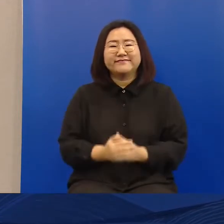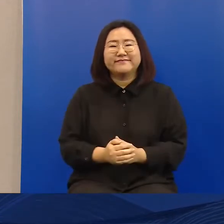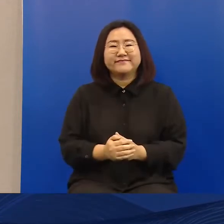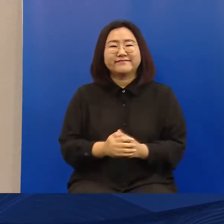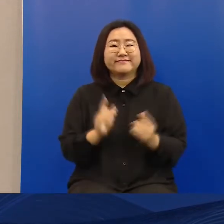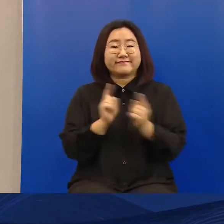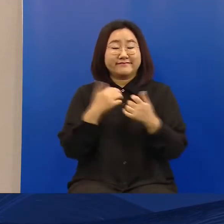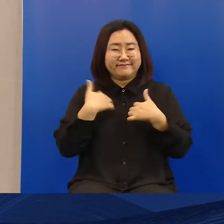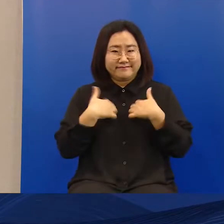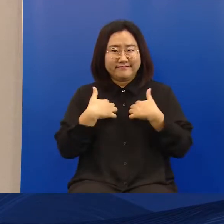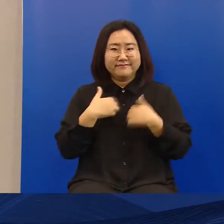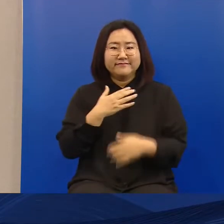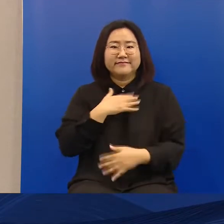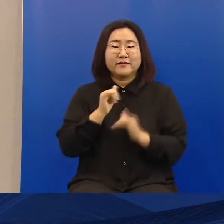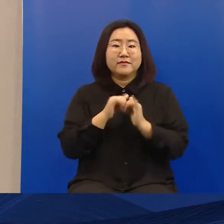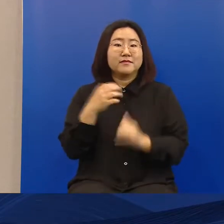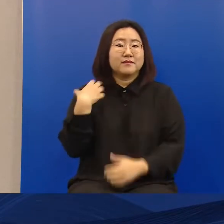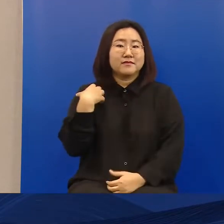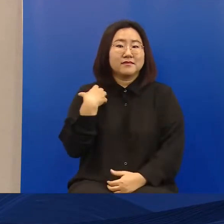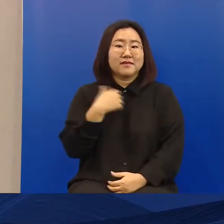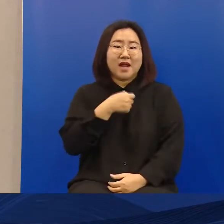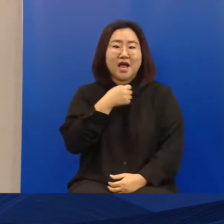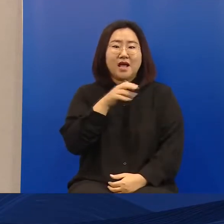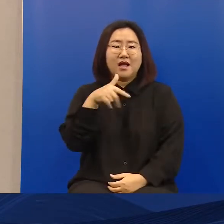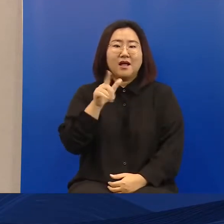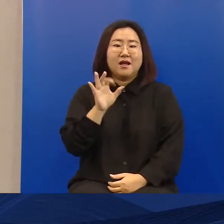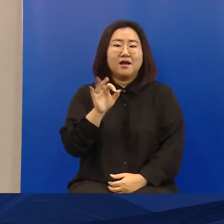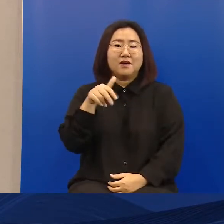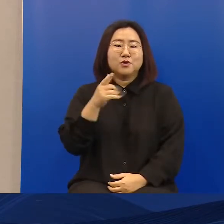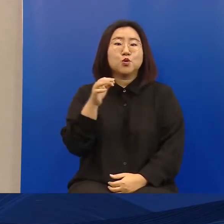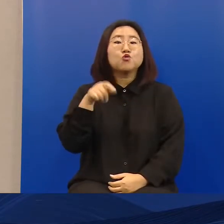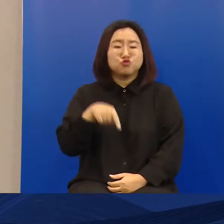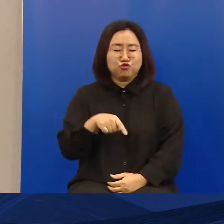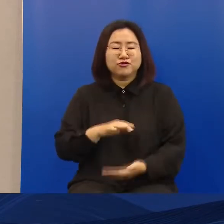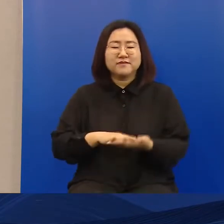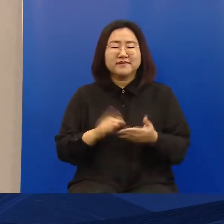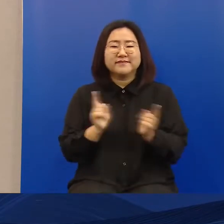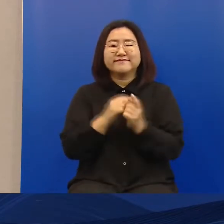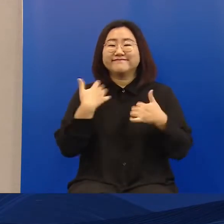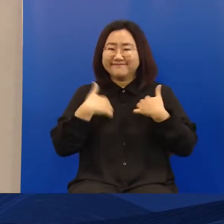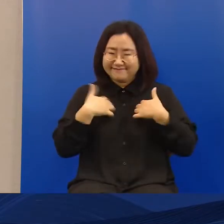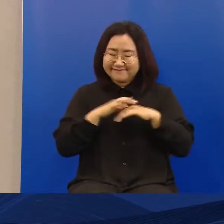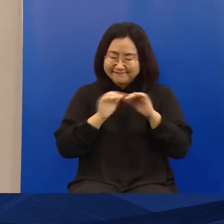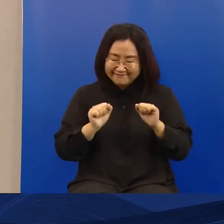드리겠습니다. 반갑습니다. 저는 사회를 맡은 아나운서 정종호입니다. 안녕하세요.